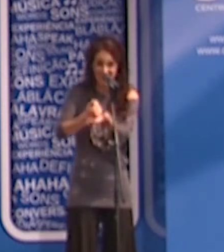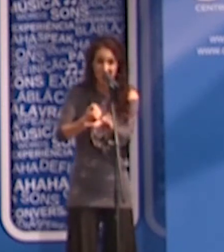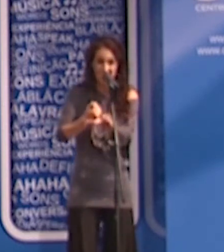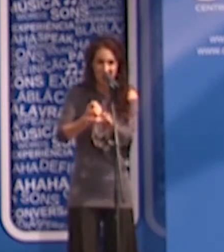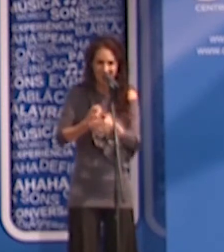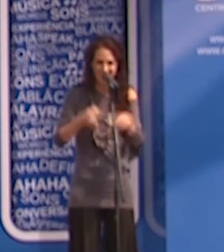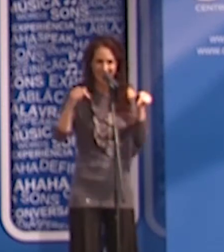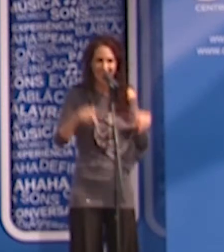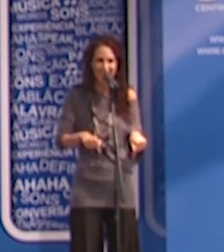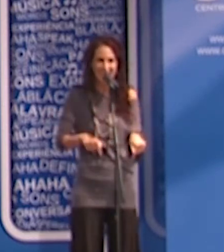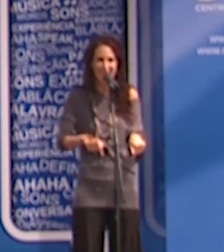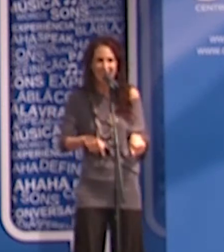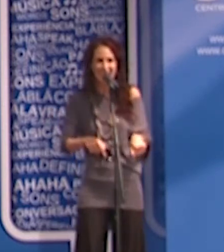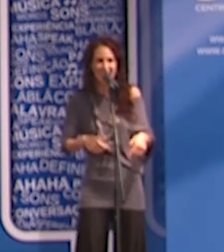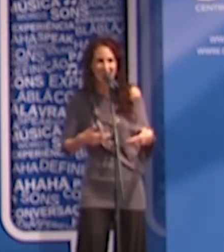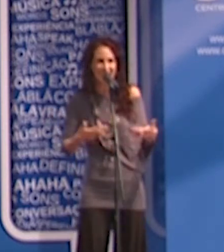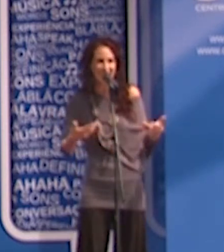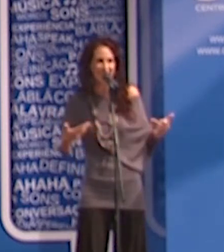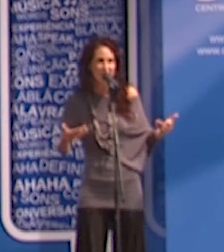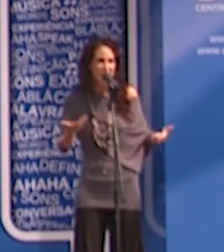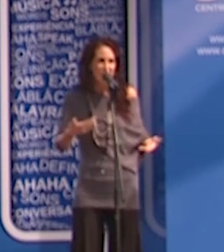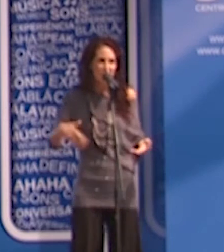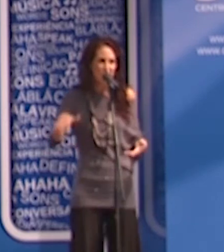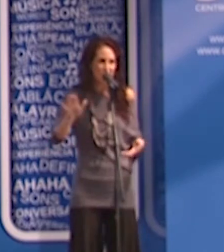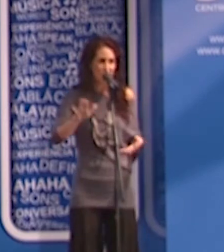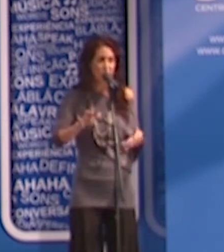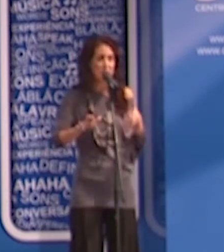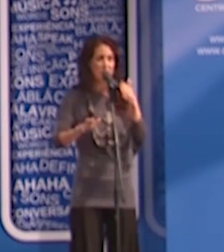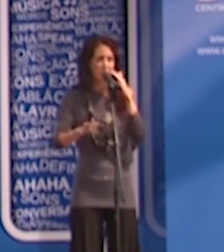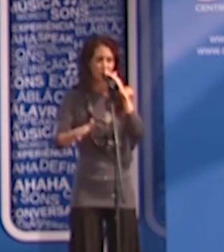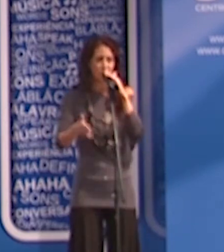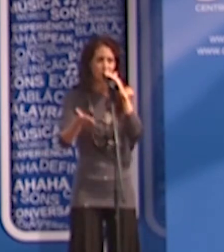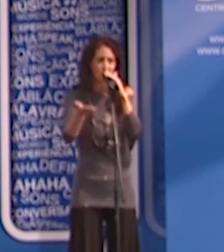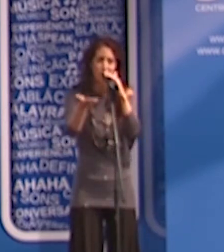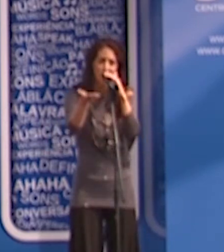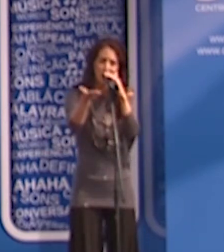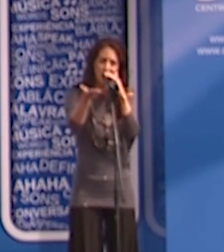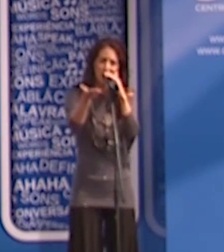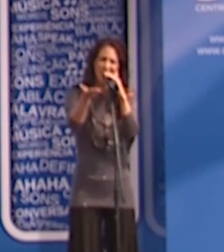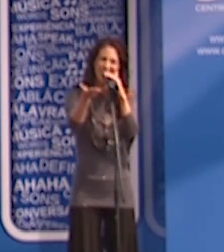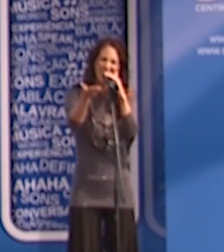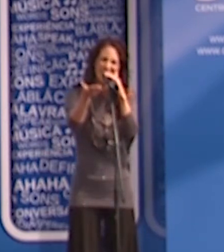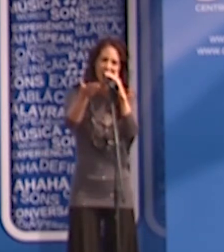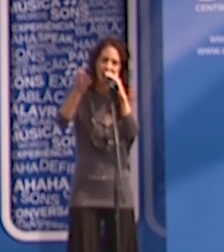estar sempre aqui, a um passo de ti.